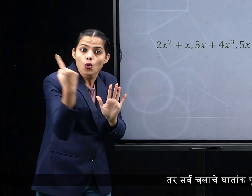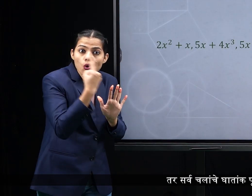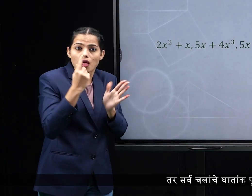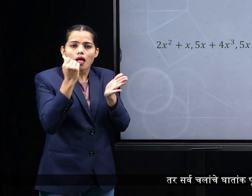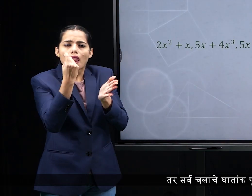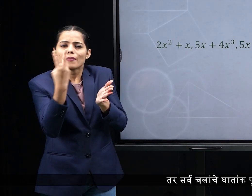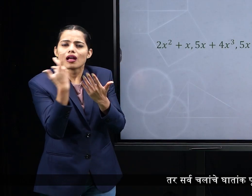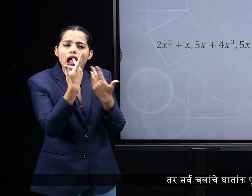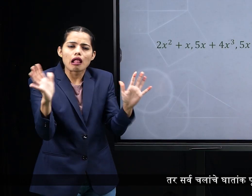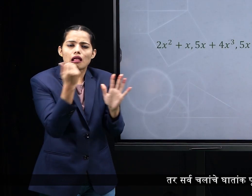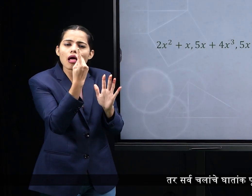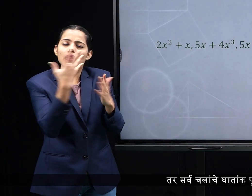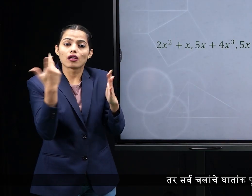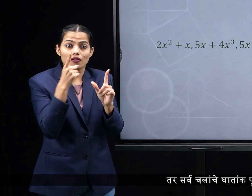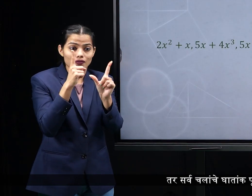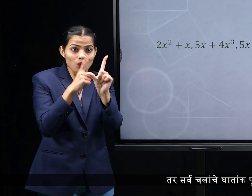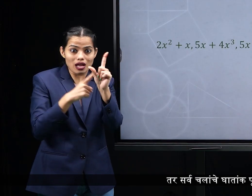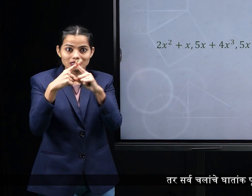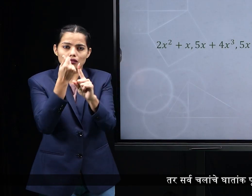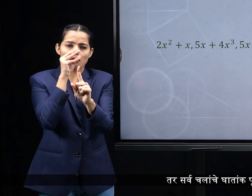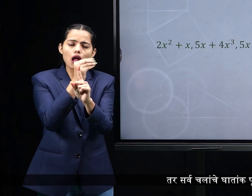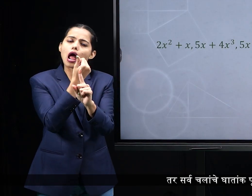सर्व तलाचे घातांक पूर्णांक आहेत.